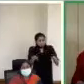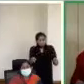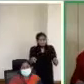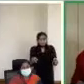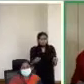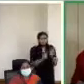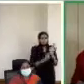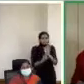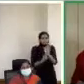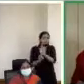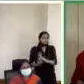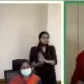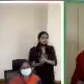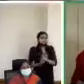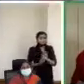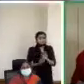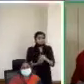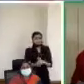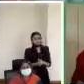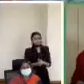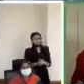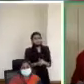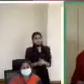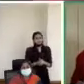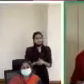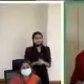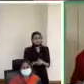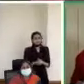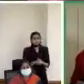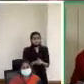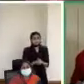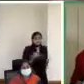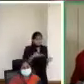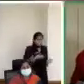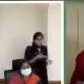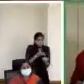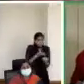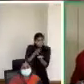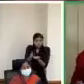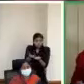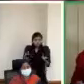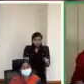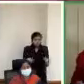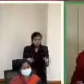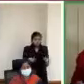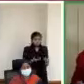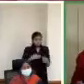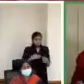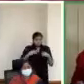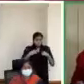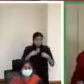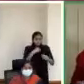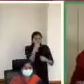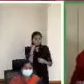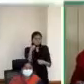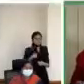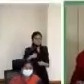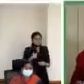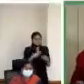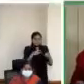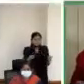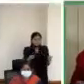की पहचान। दिव्यांग जनों के लिए उद्यमिता के मार्गों का प्रोत्साहन। फैशन, कपड़ा और शिल्प उद्योग